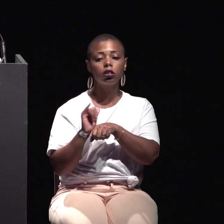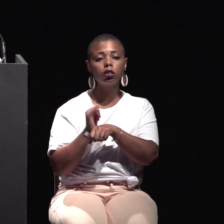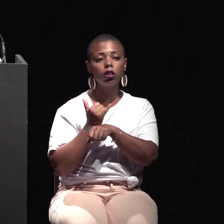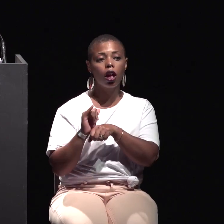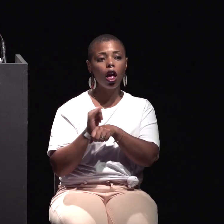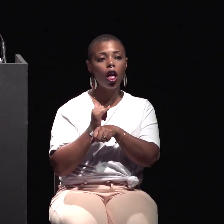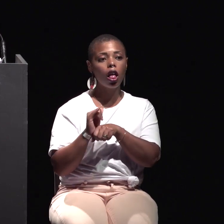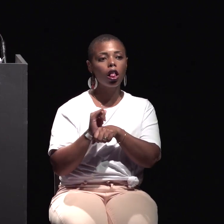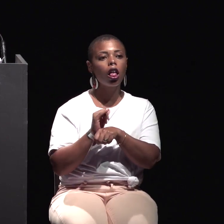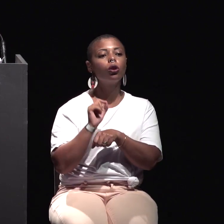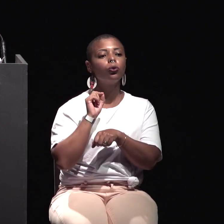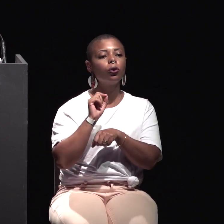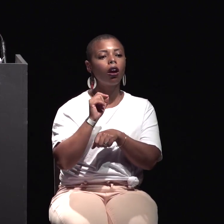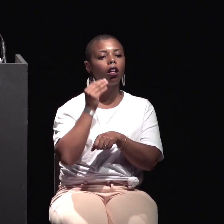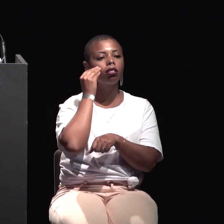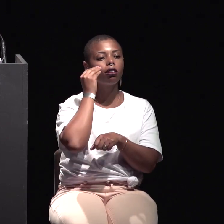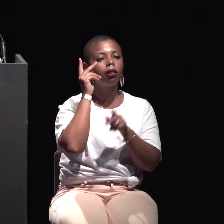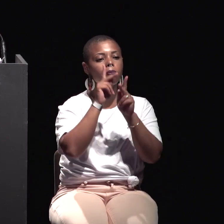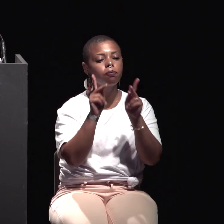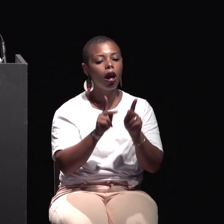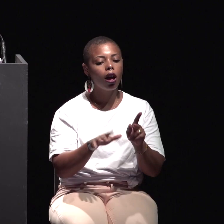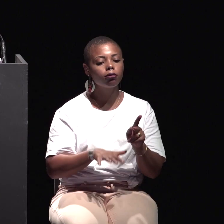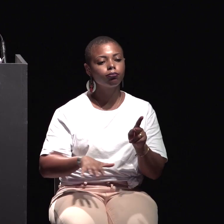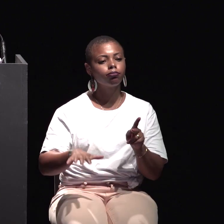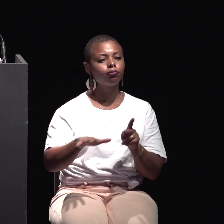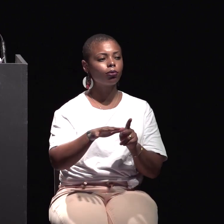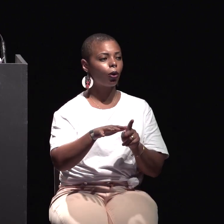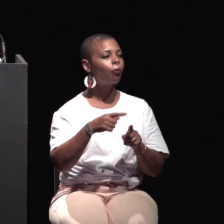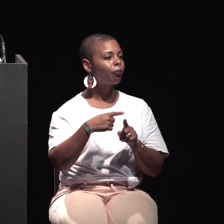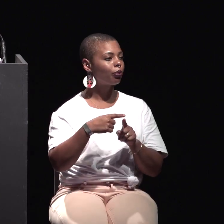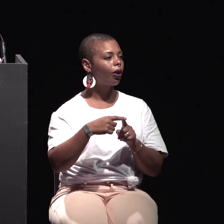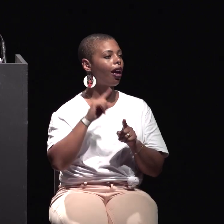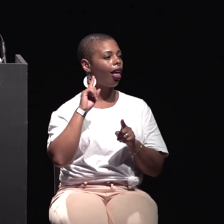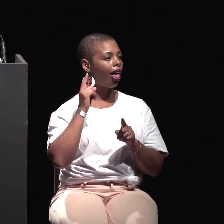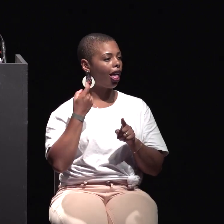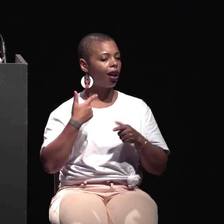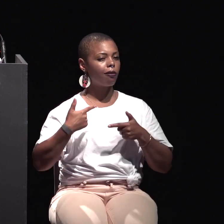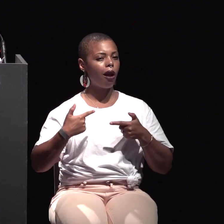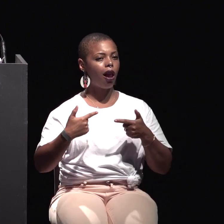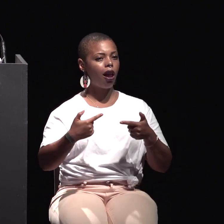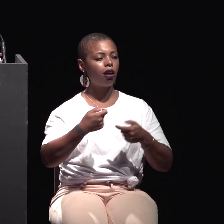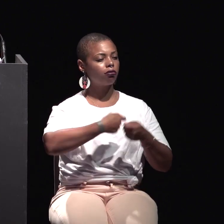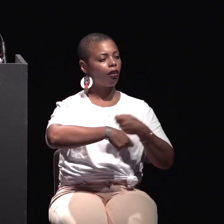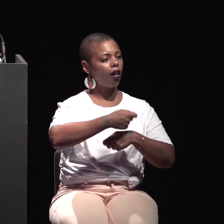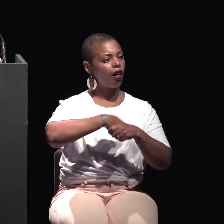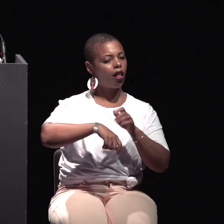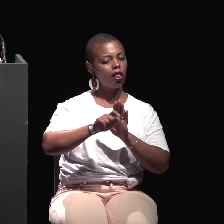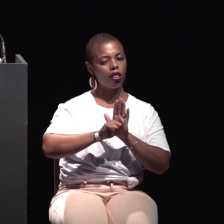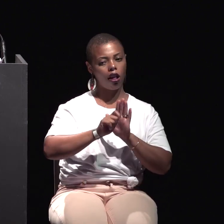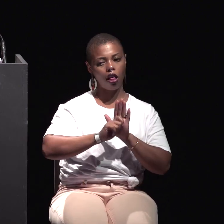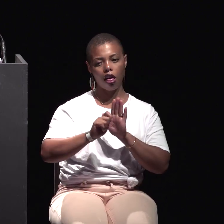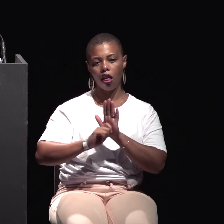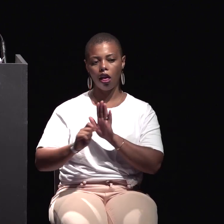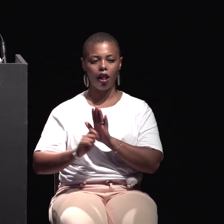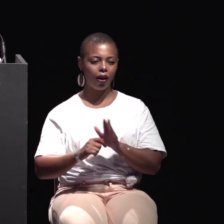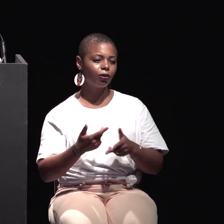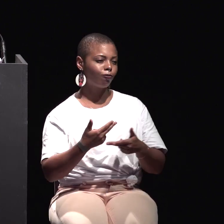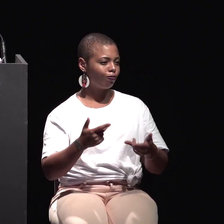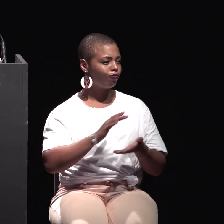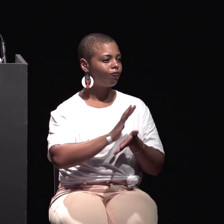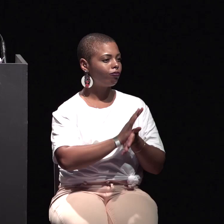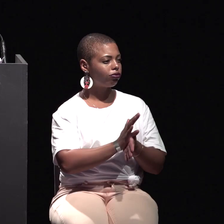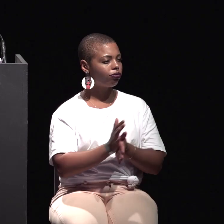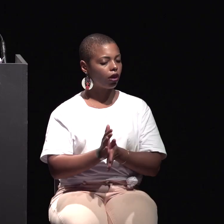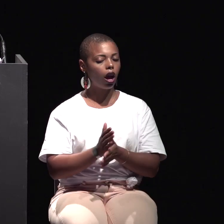pacificação de lugares que haviam sido tomados e destruídos pelo tráfico de drogas, né? Então,